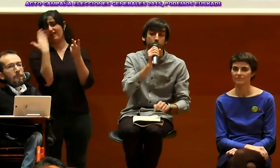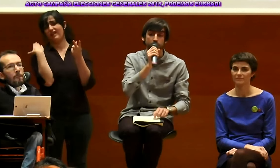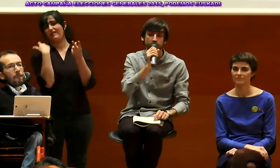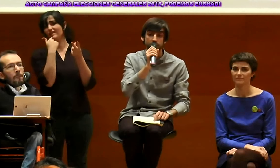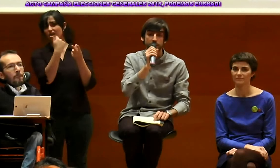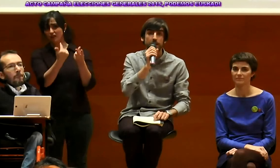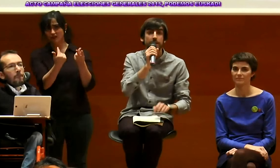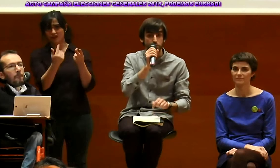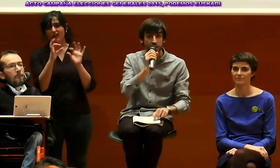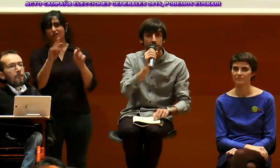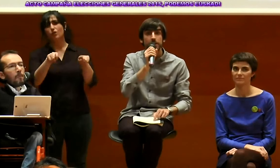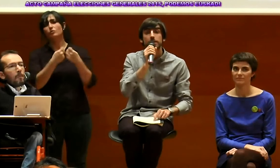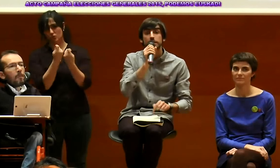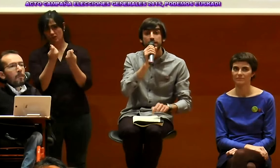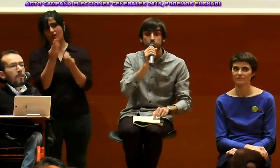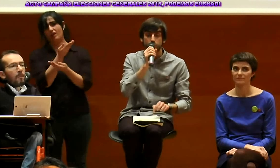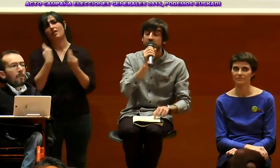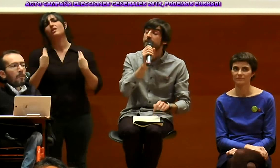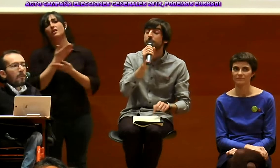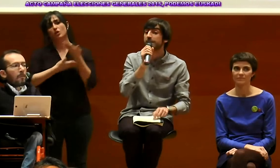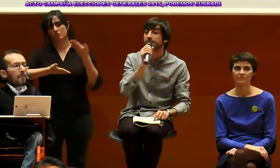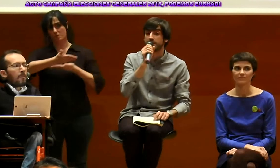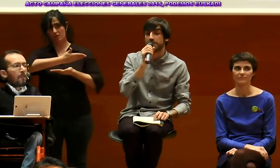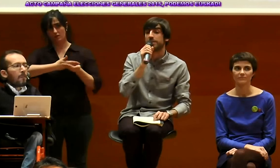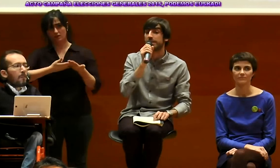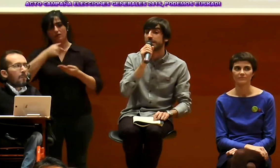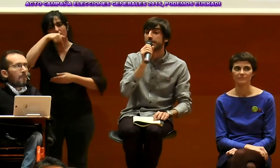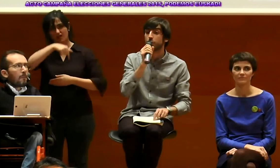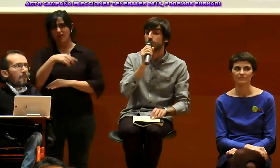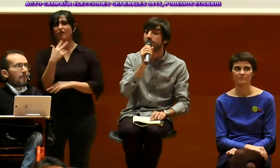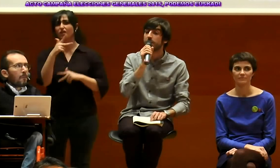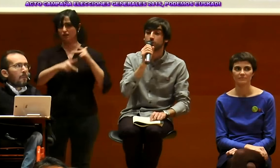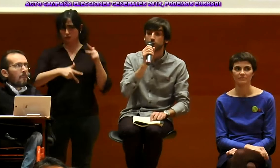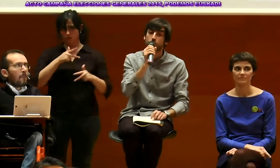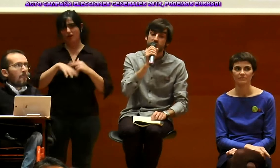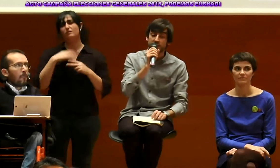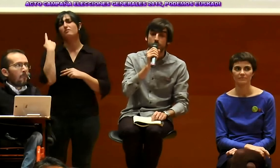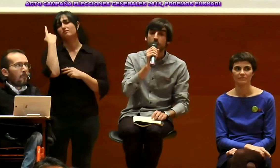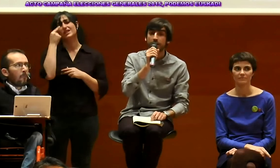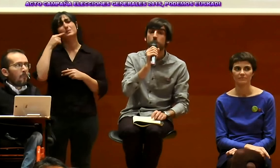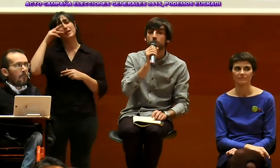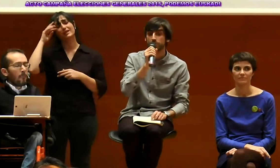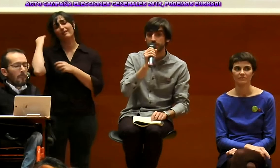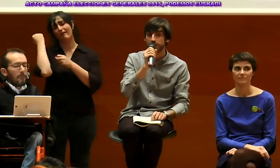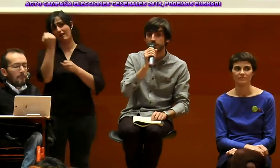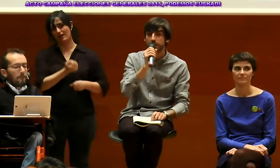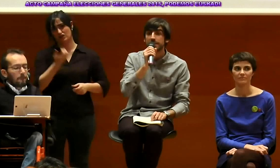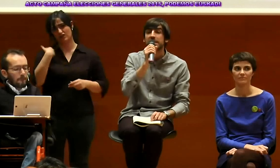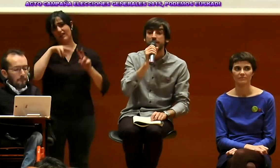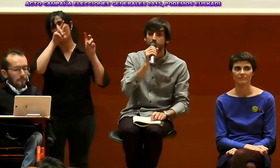de la convivencia. Y en Euskadi tenemos muchísima experiencia en materia de convivencia y sobre todo muchísimo anhelo de